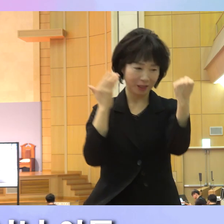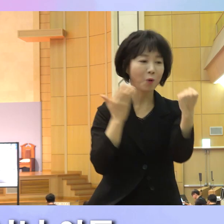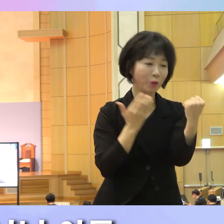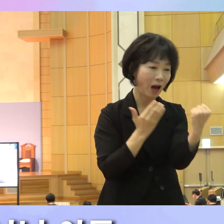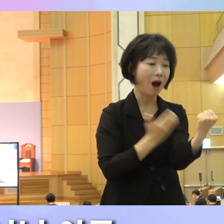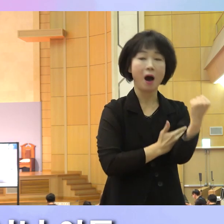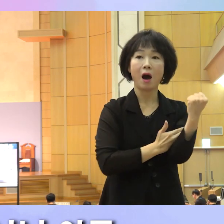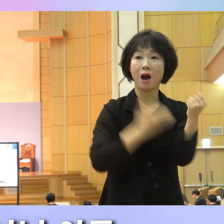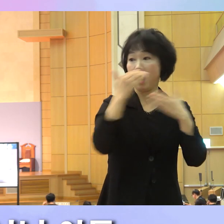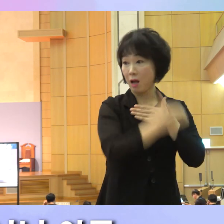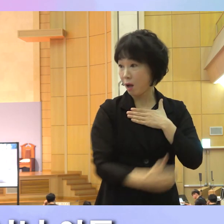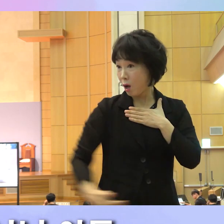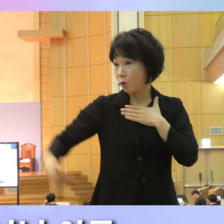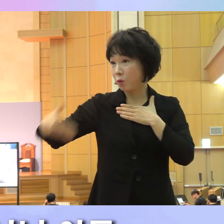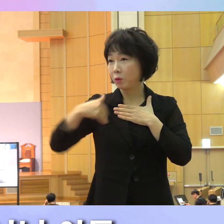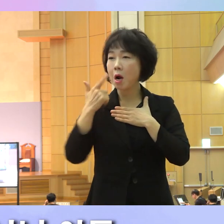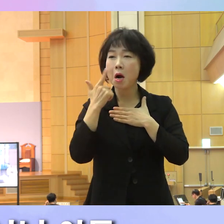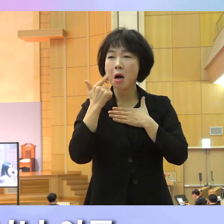정욕을 이기는